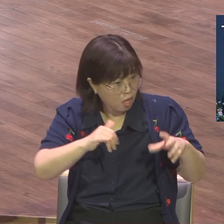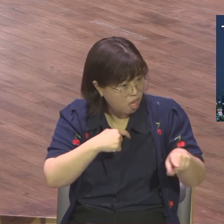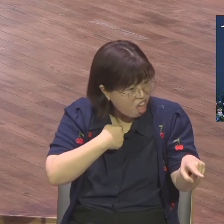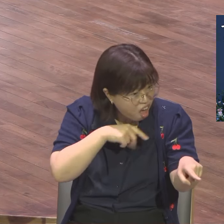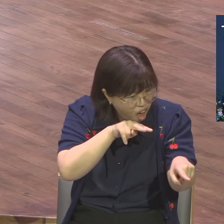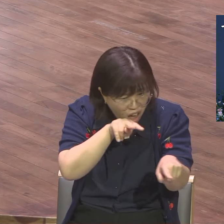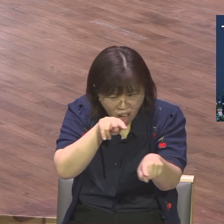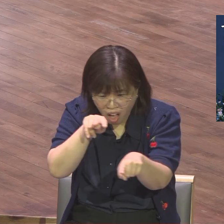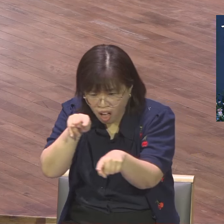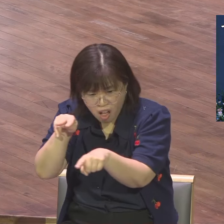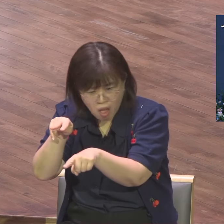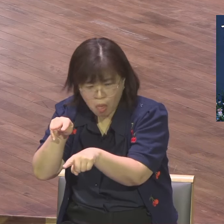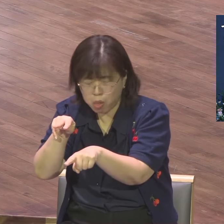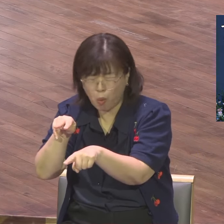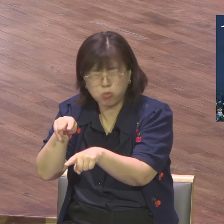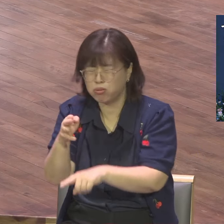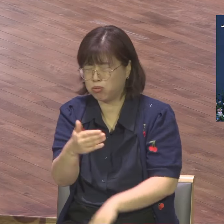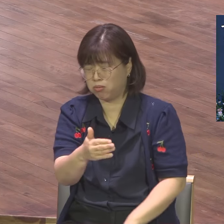결혼은요